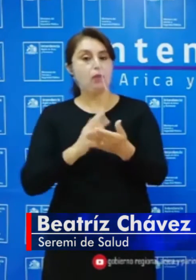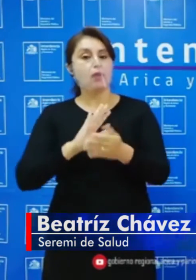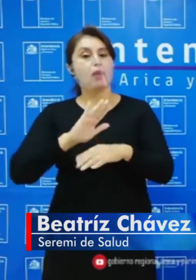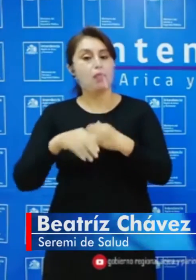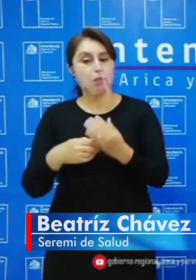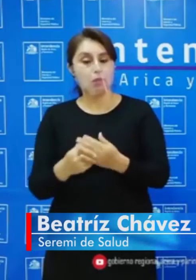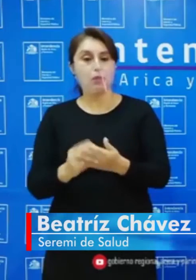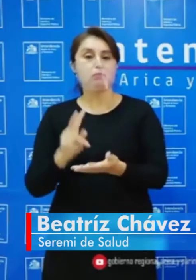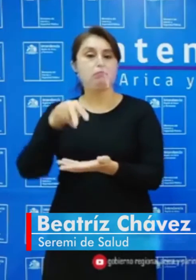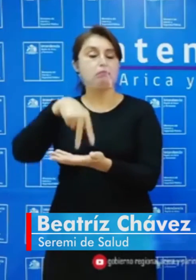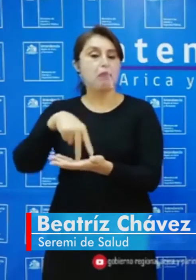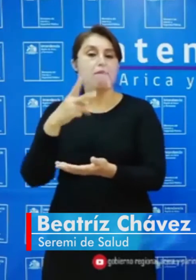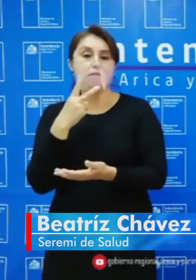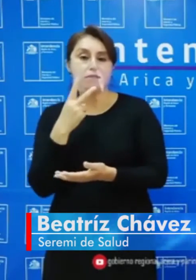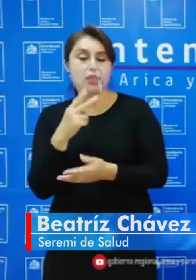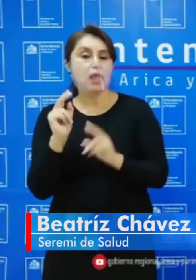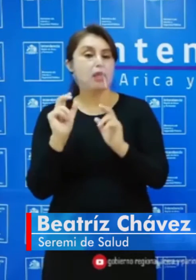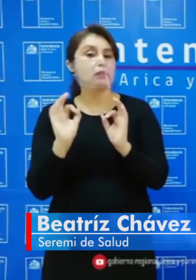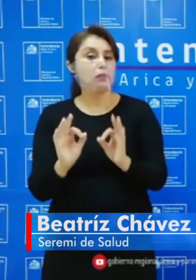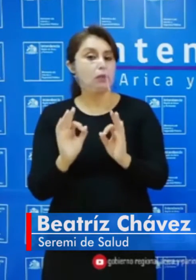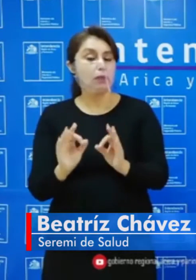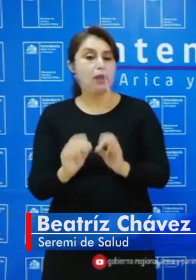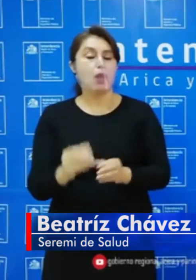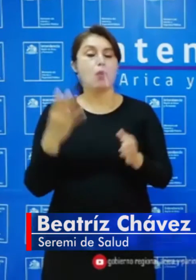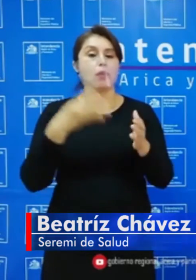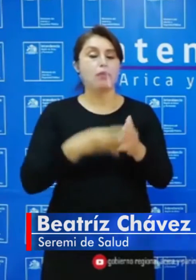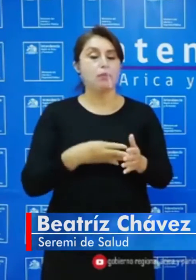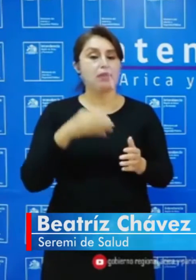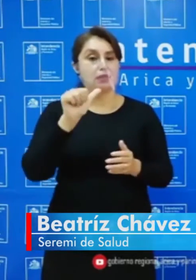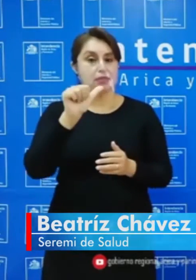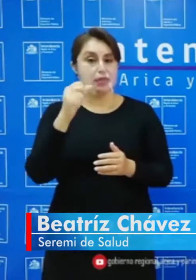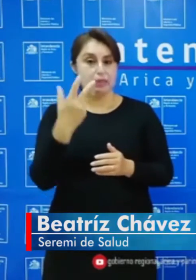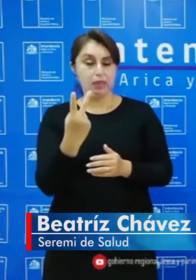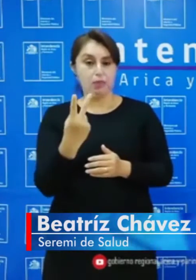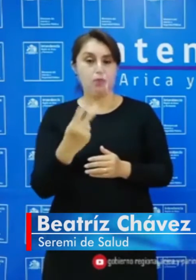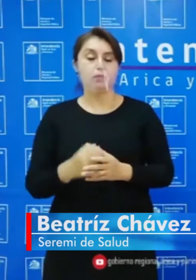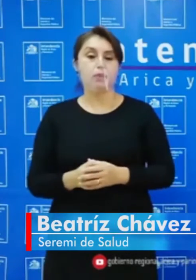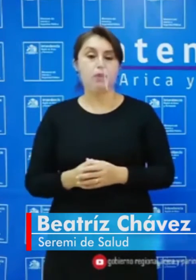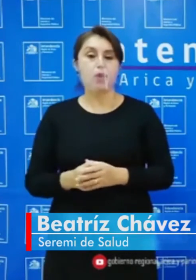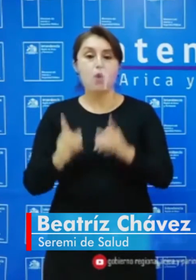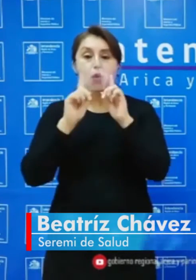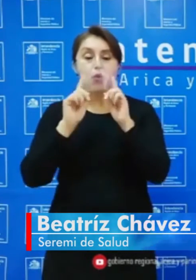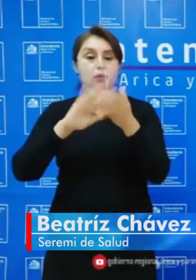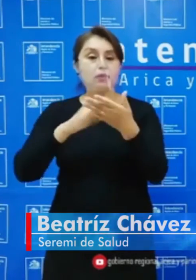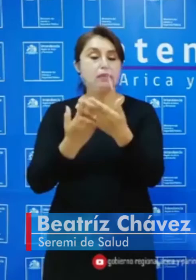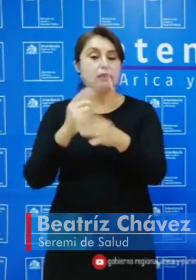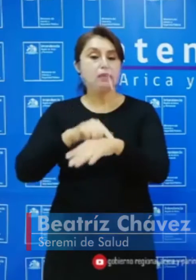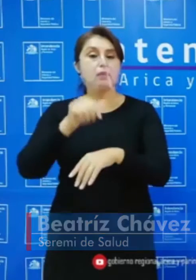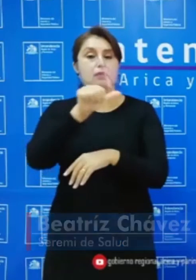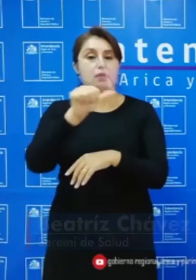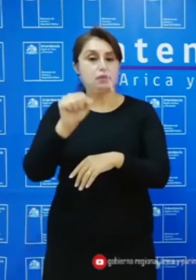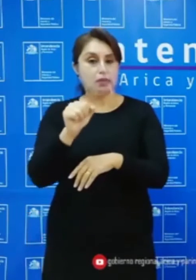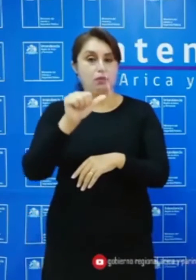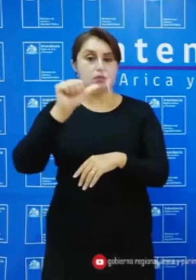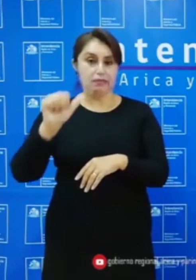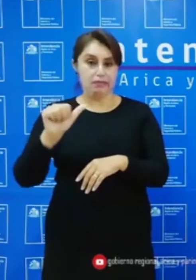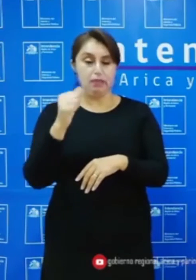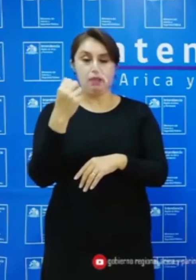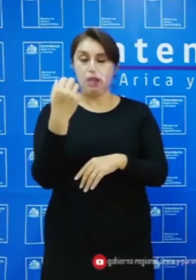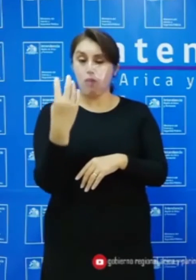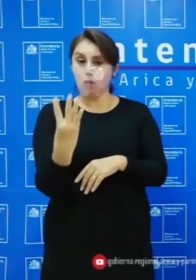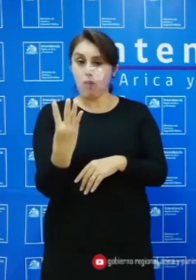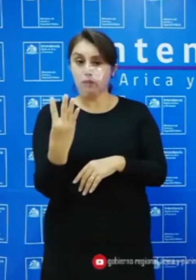vida habitual, son 4.062. En las residencias sanitarias tenemos 664 cupos, de los